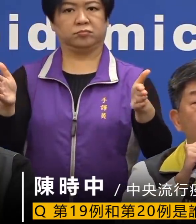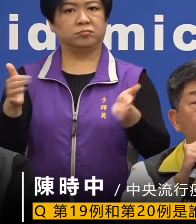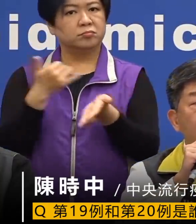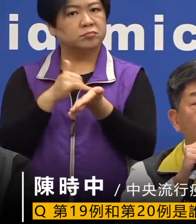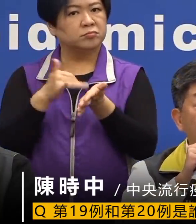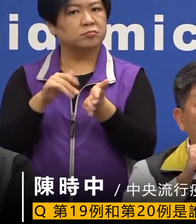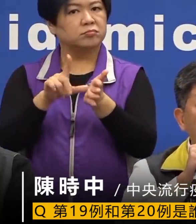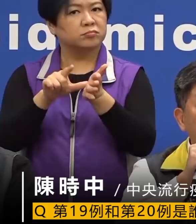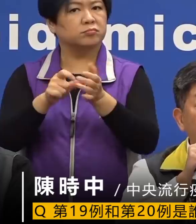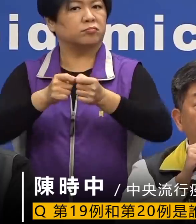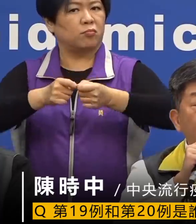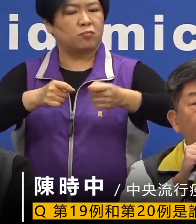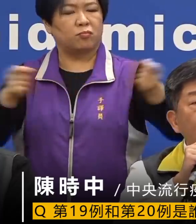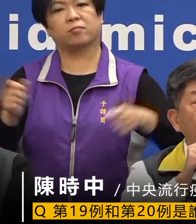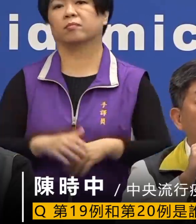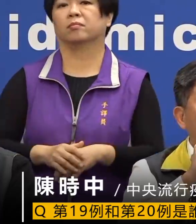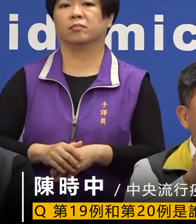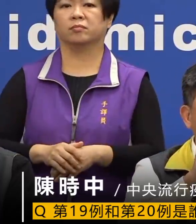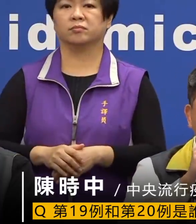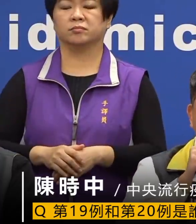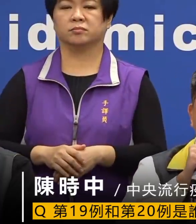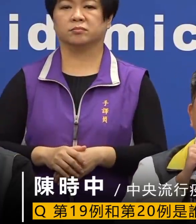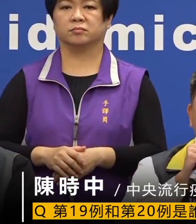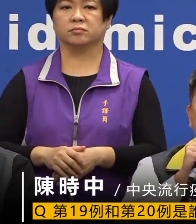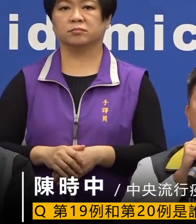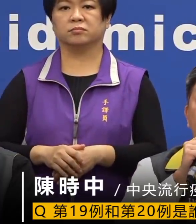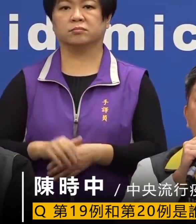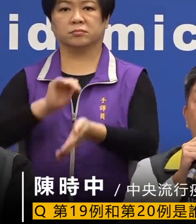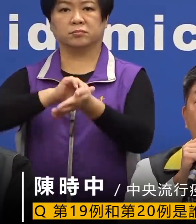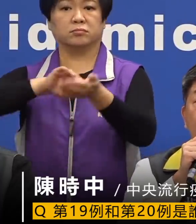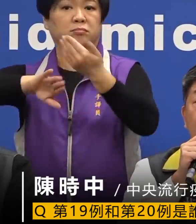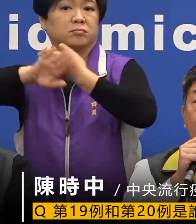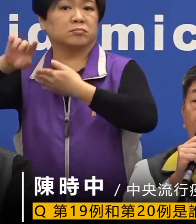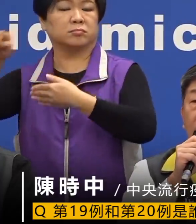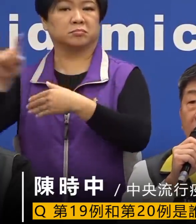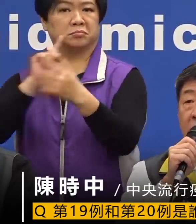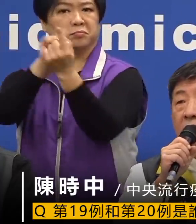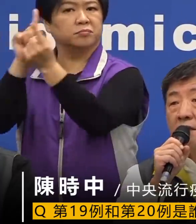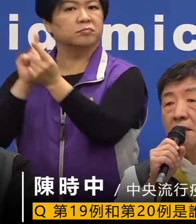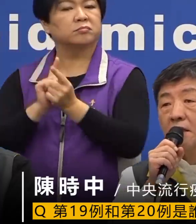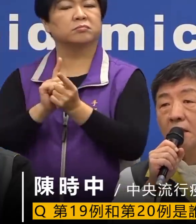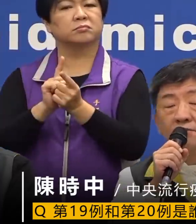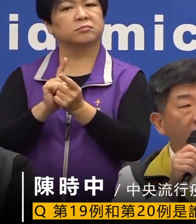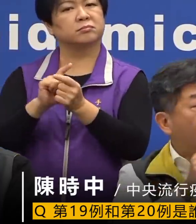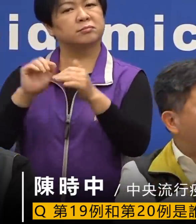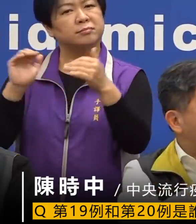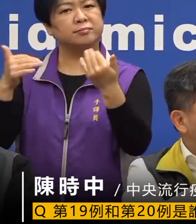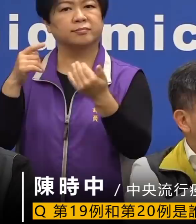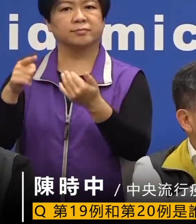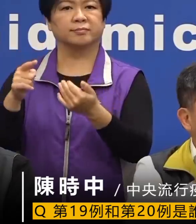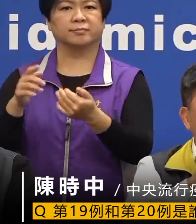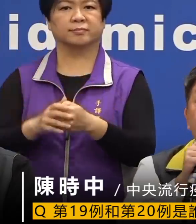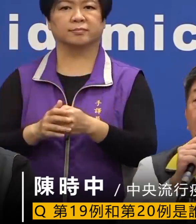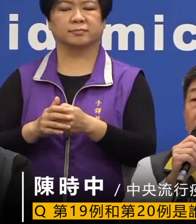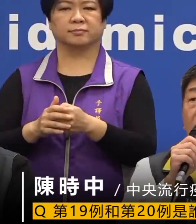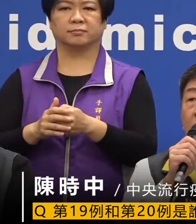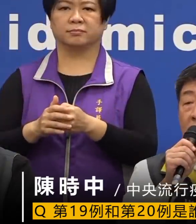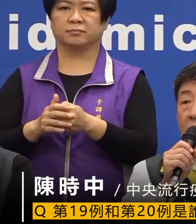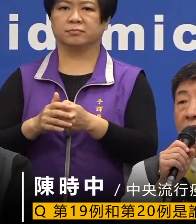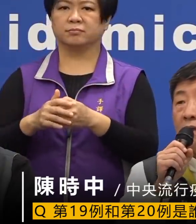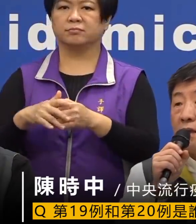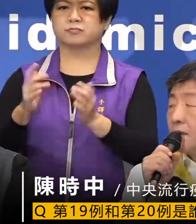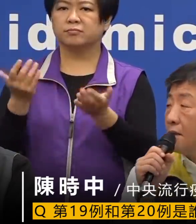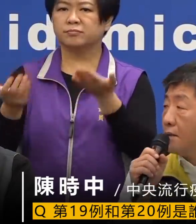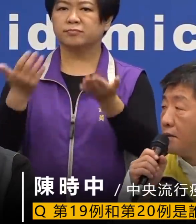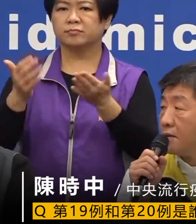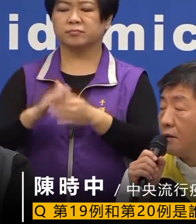有相关的在非医院的接触者，好，其实好已经快要接近好我们的一个隔离期，好，或